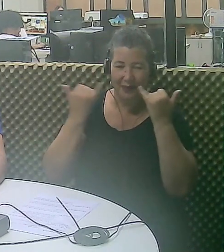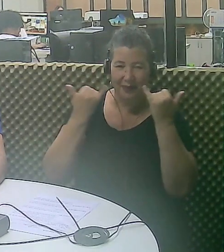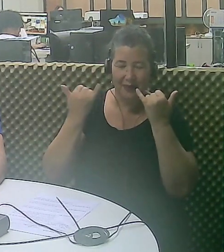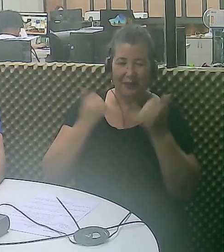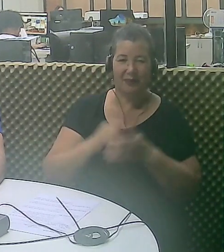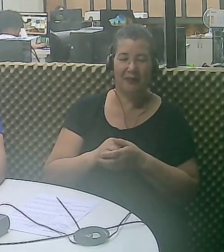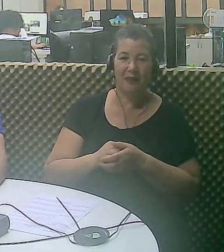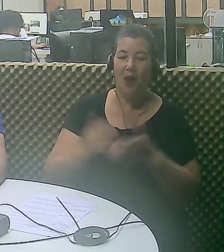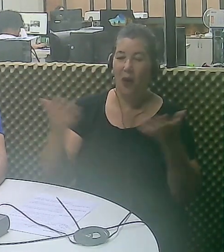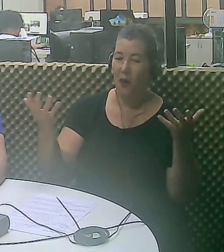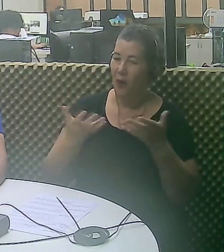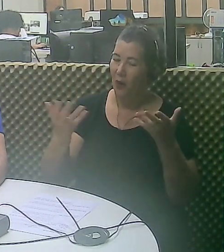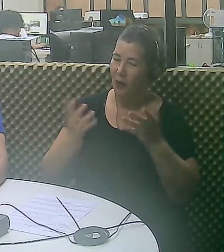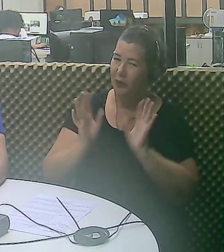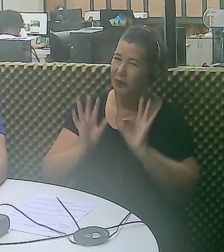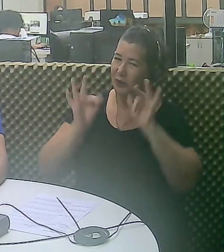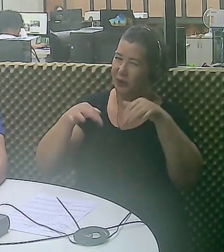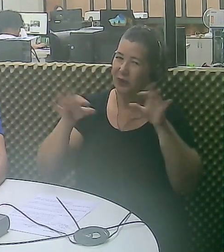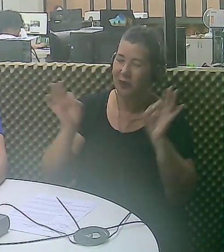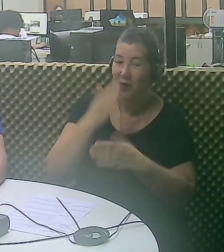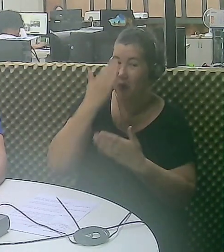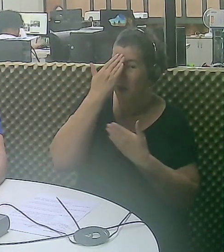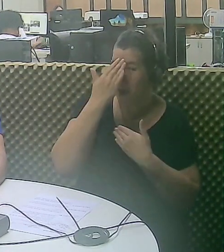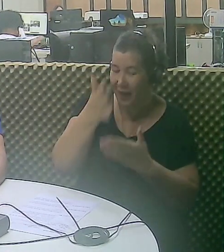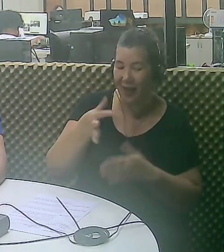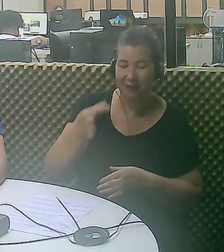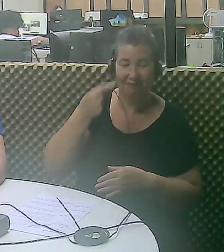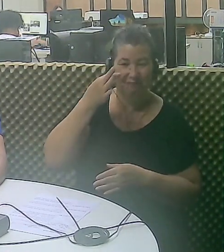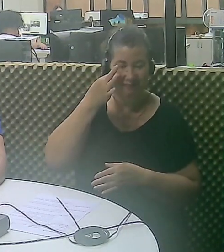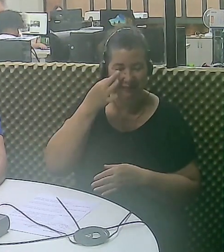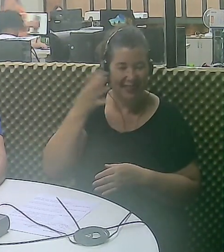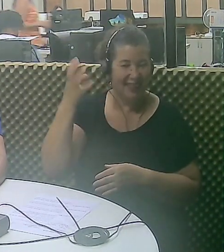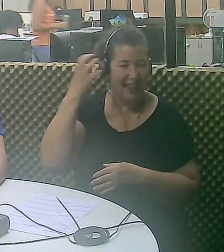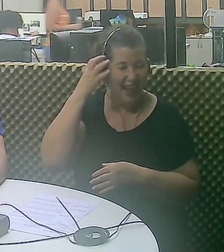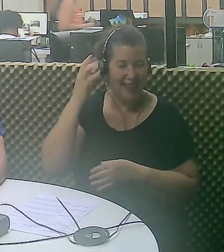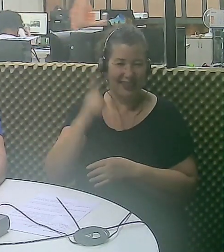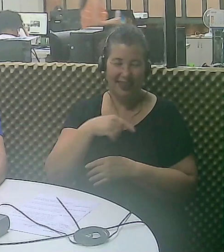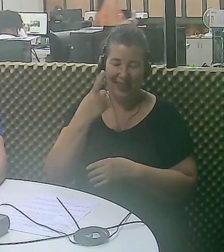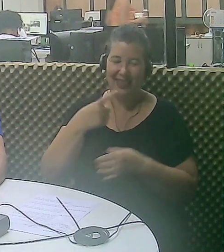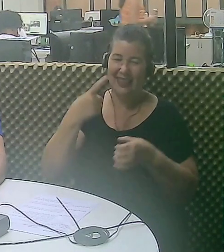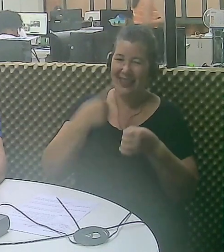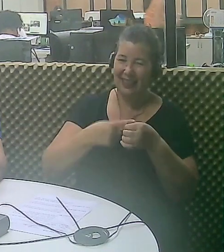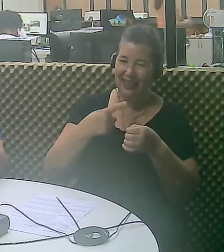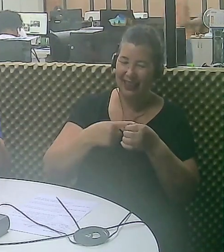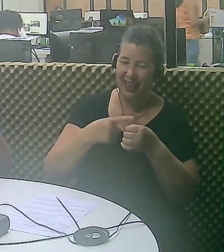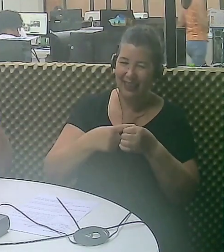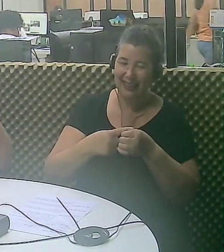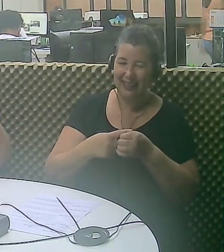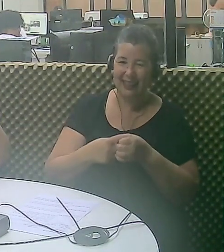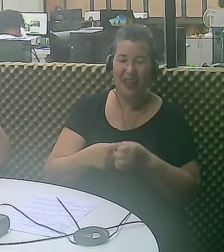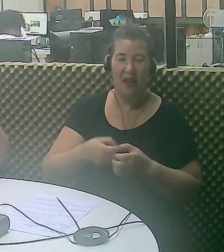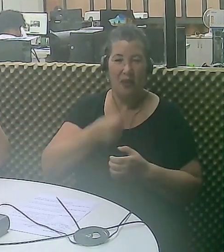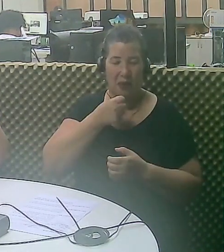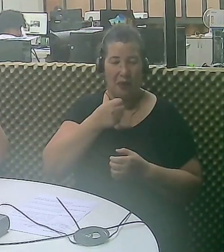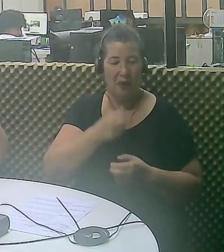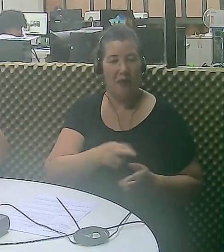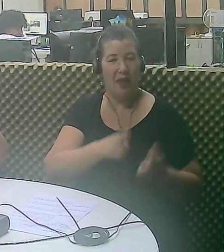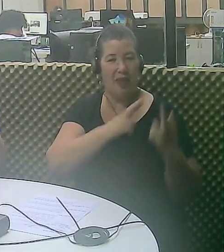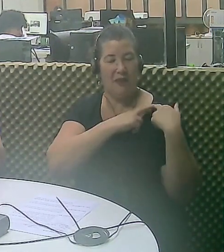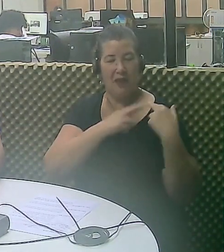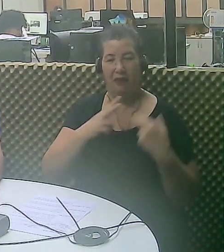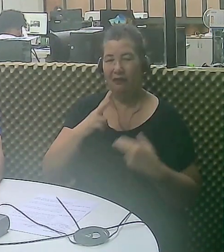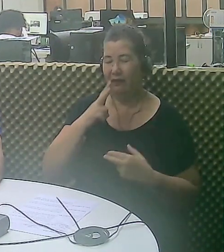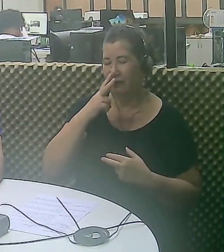notícias. A edição de hoje fica por aqui. Obrigado pela sua audiência, Rádio Nossa Cidade. Jornalista responsável pela edição, Vanessa